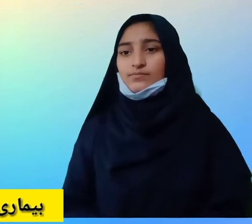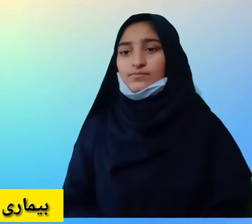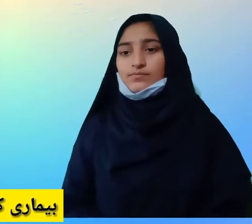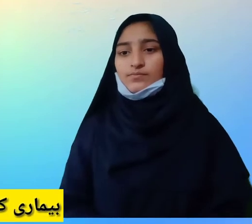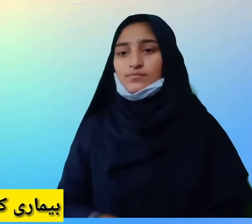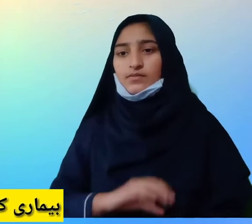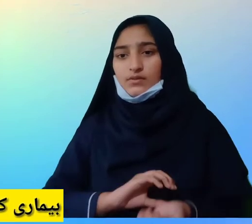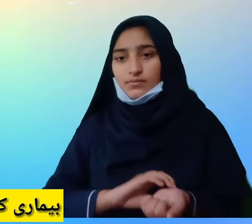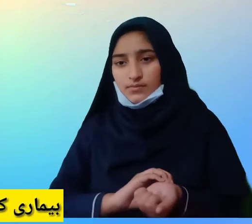बीमारी